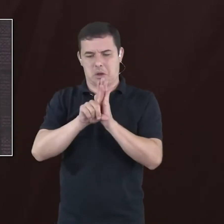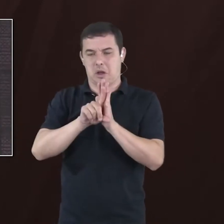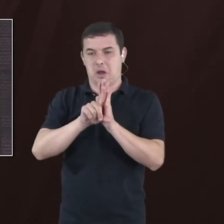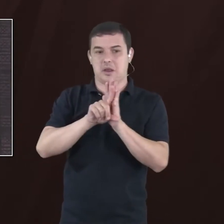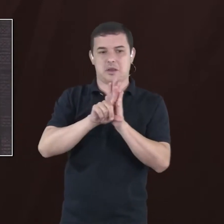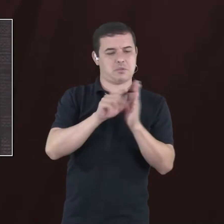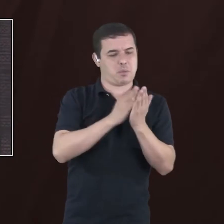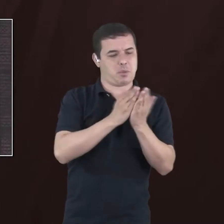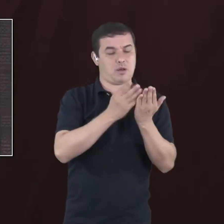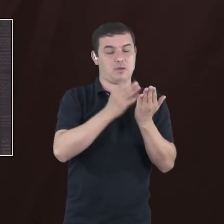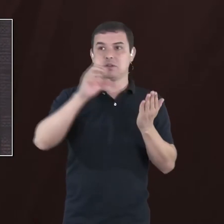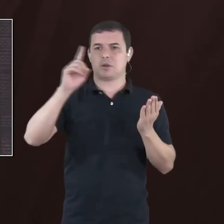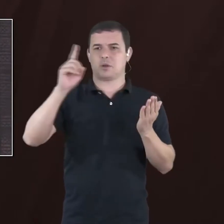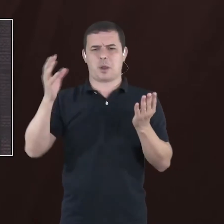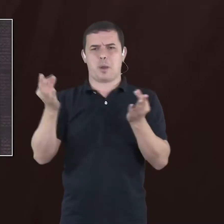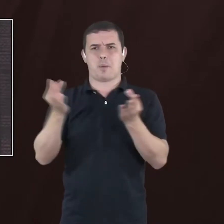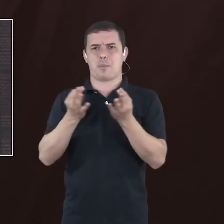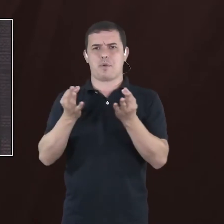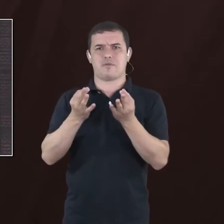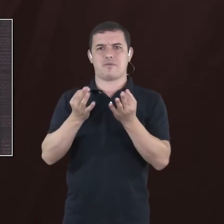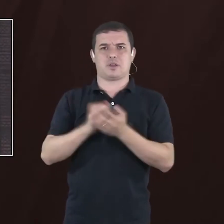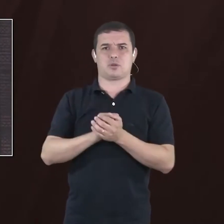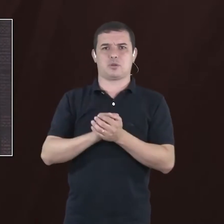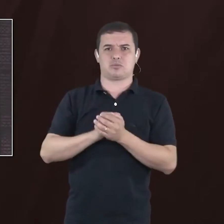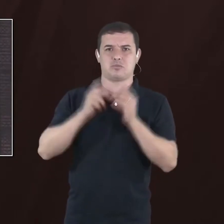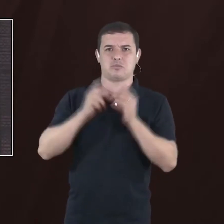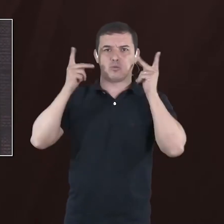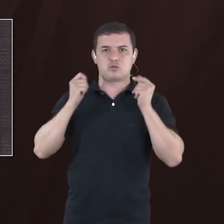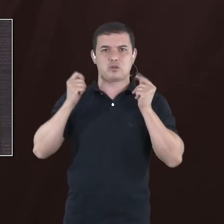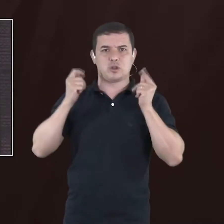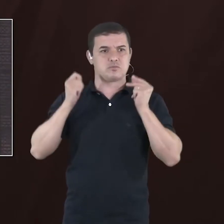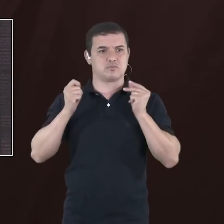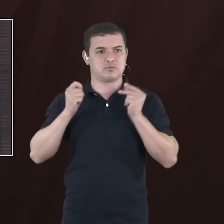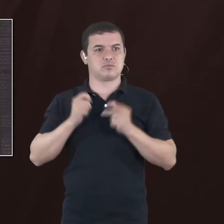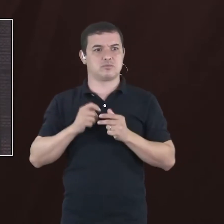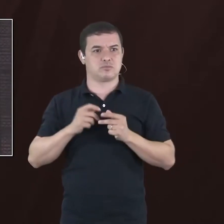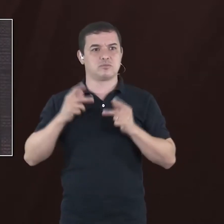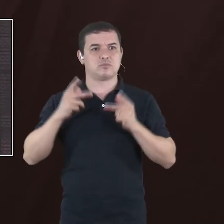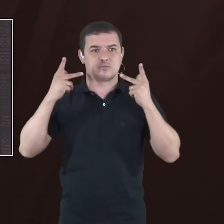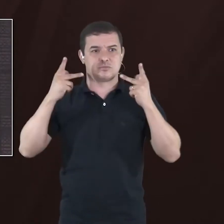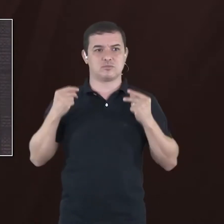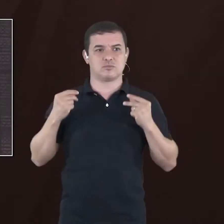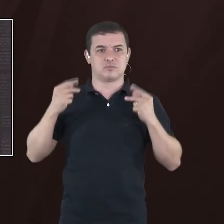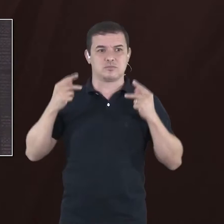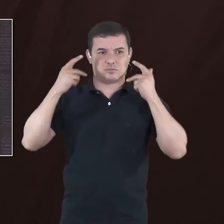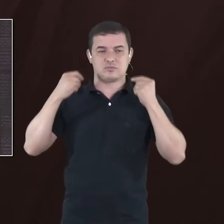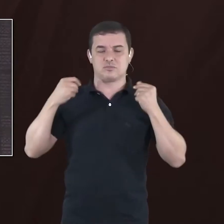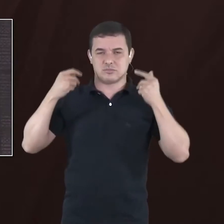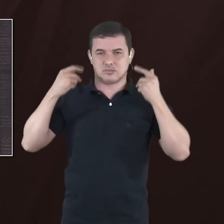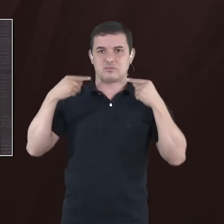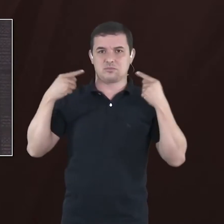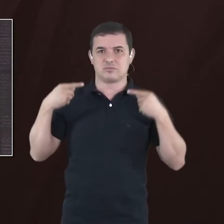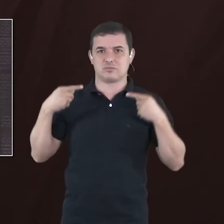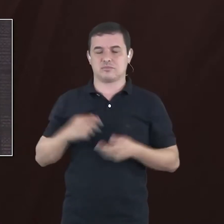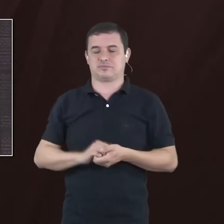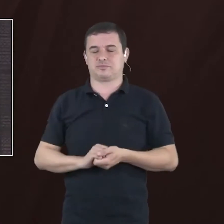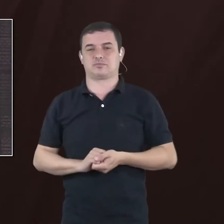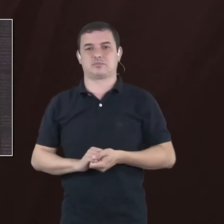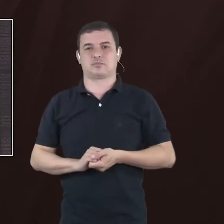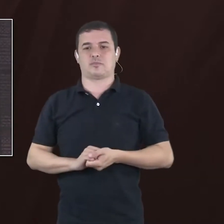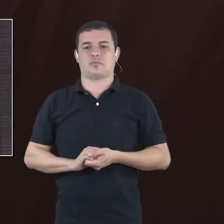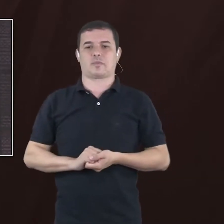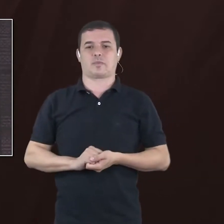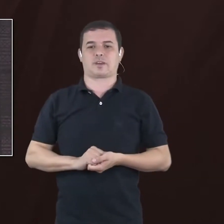um perfeito judeu. Mas tudo aquilo, o seu futuro no judaísmo, quem sabe